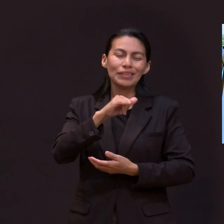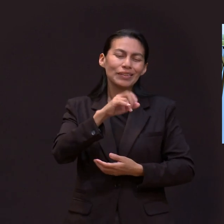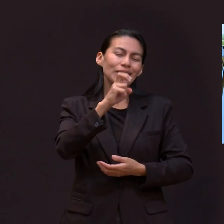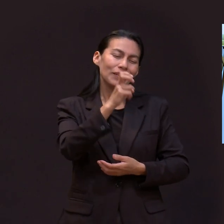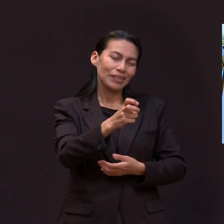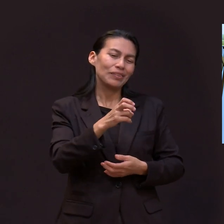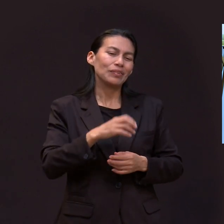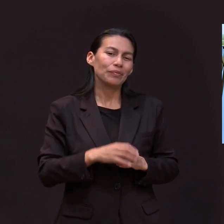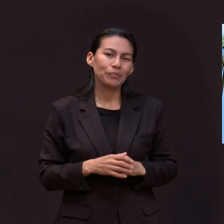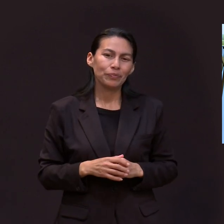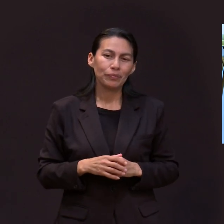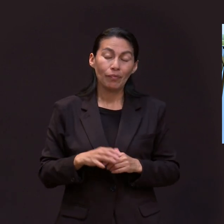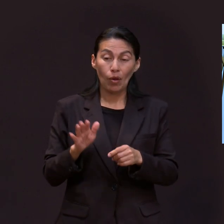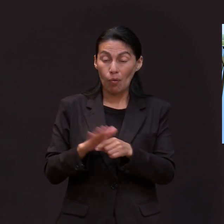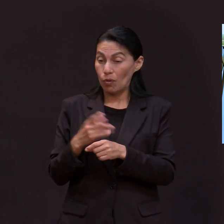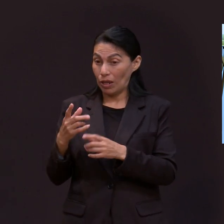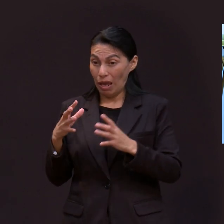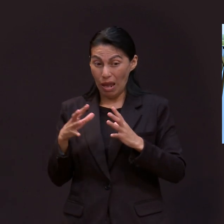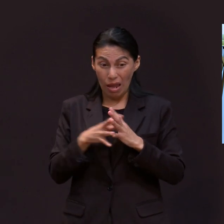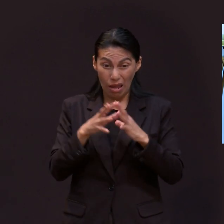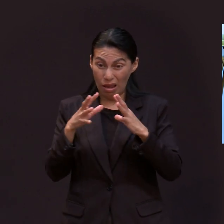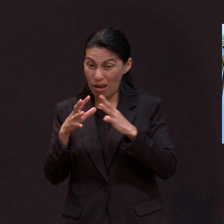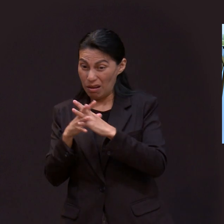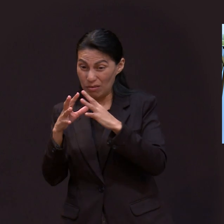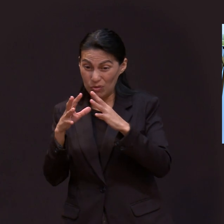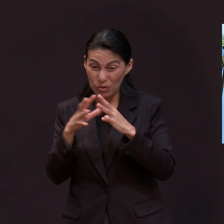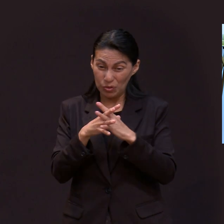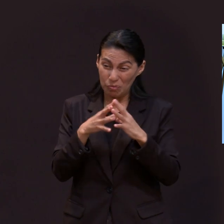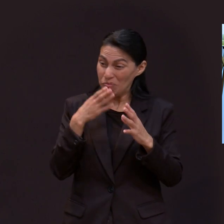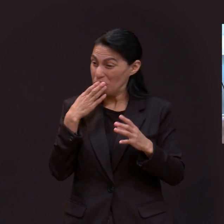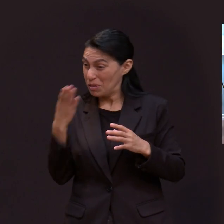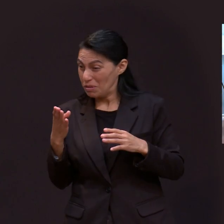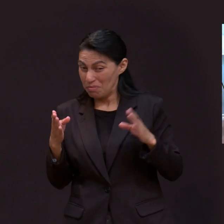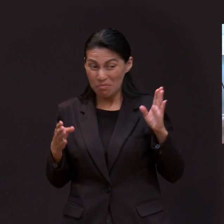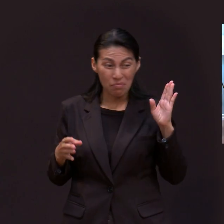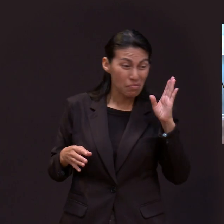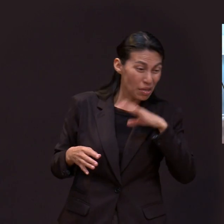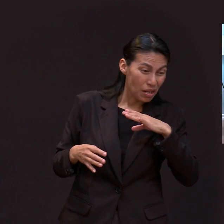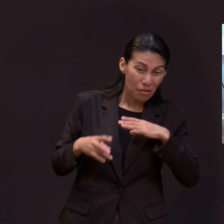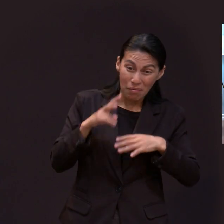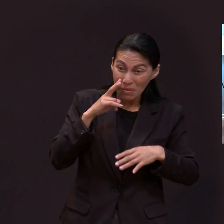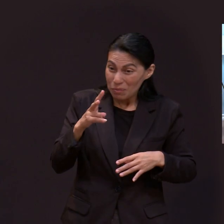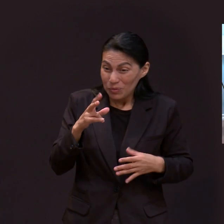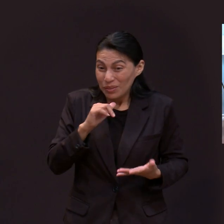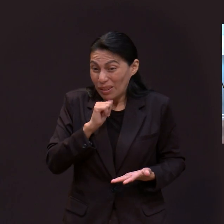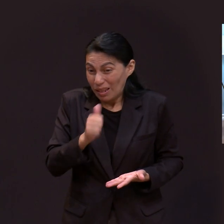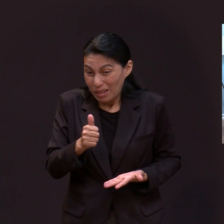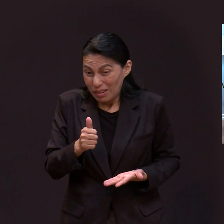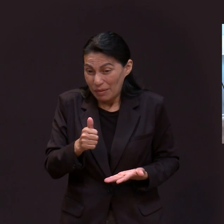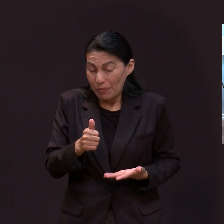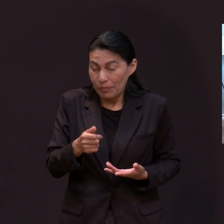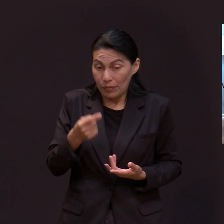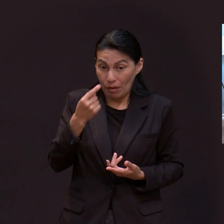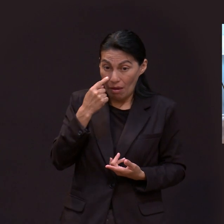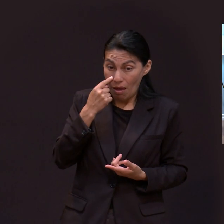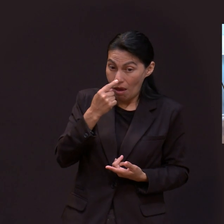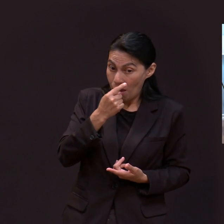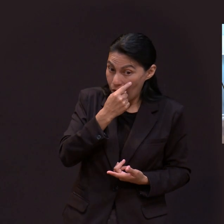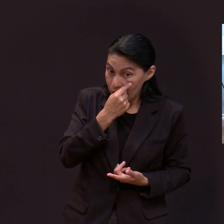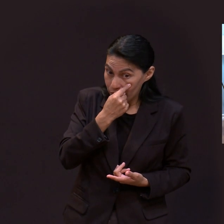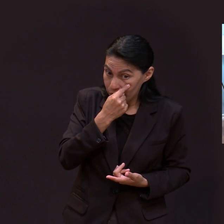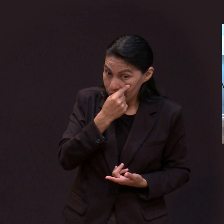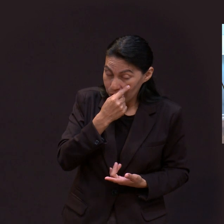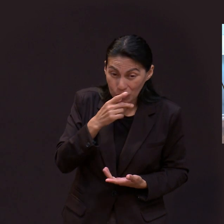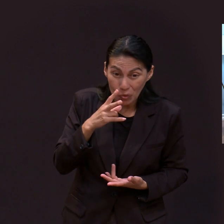nuestra petición así que hay una guerra que se gesta entre el bien y el mal que normalmente no vemos con los ojos